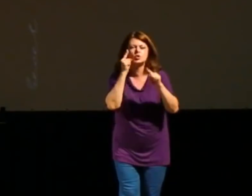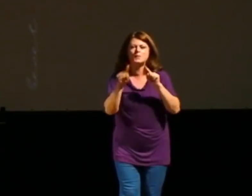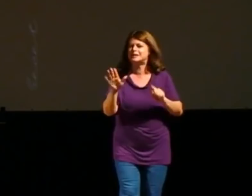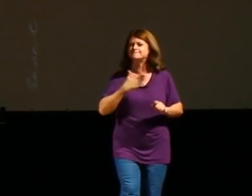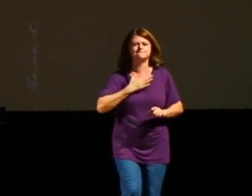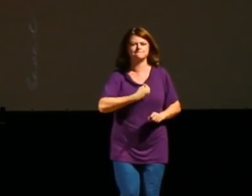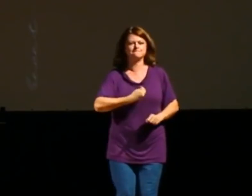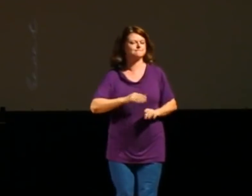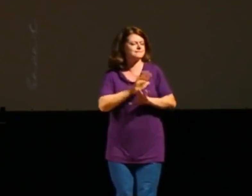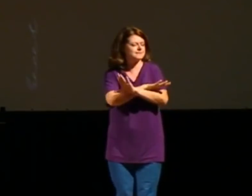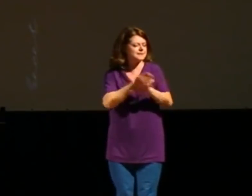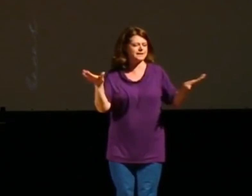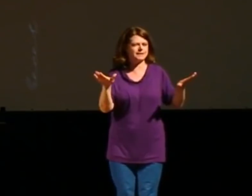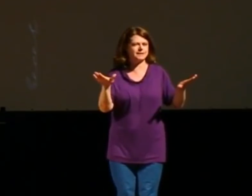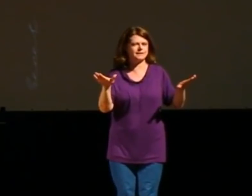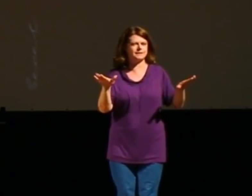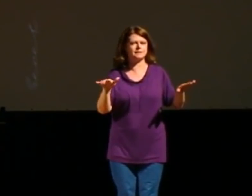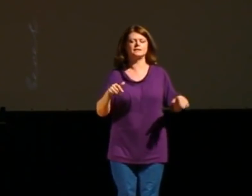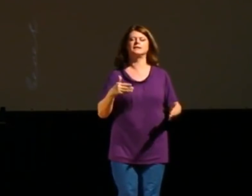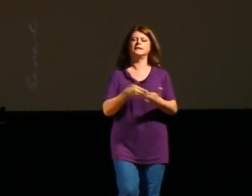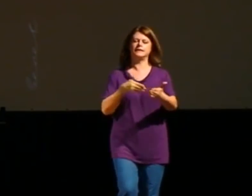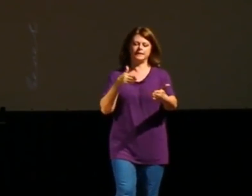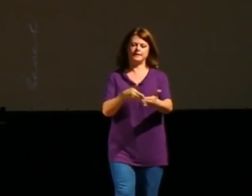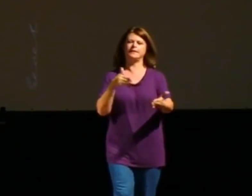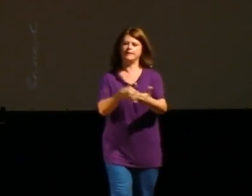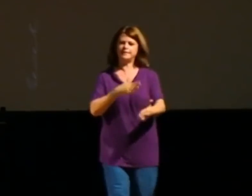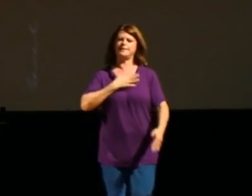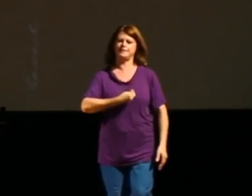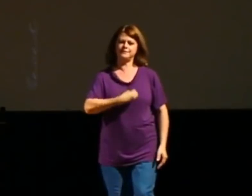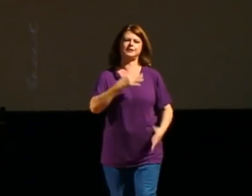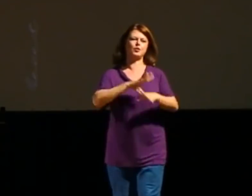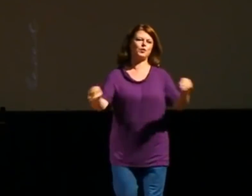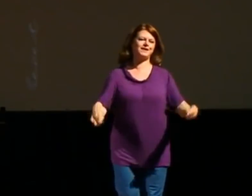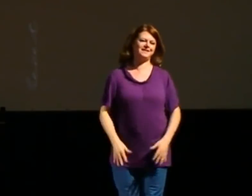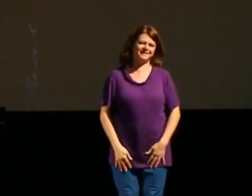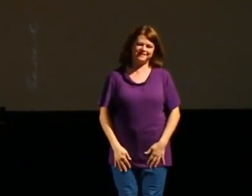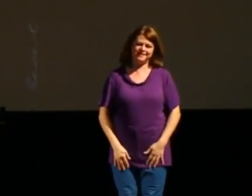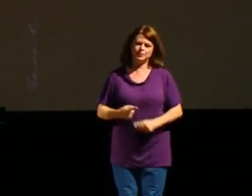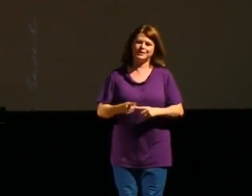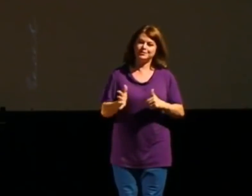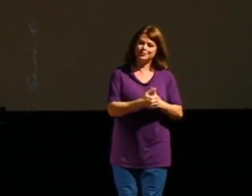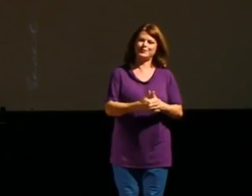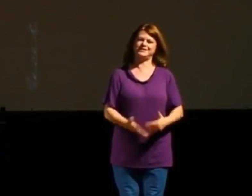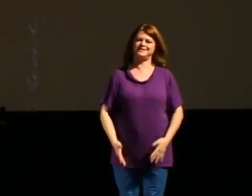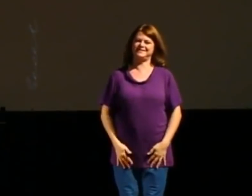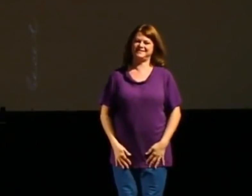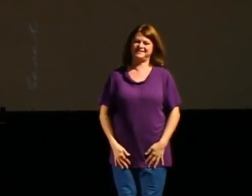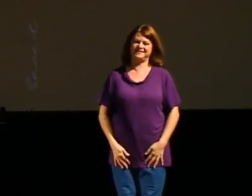E isso impede a minha vida de ser curado. O que que Jesus faz? Ele não fica